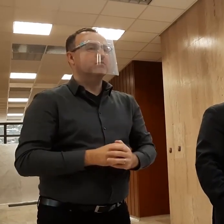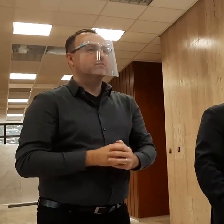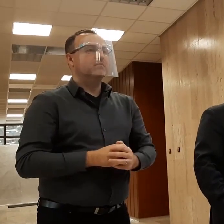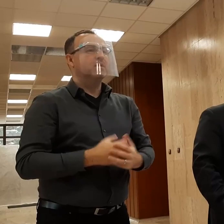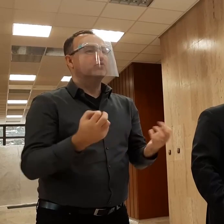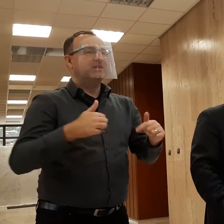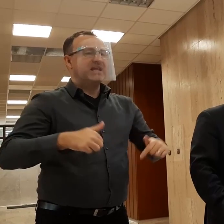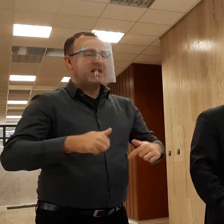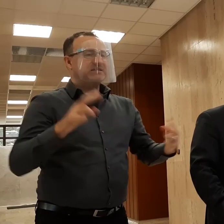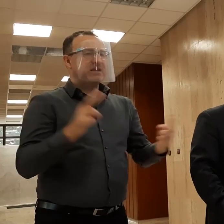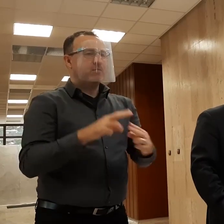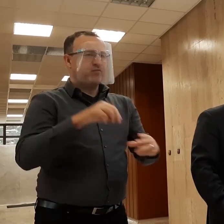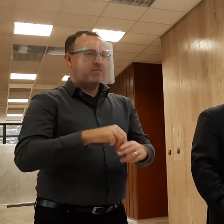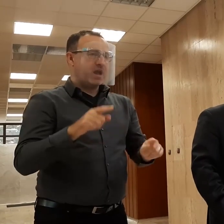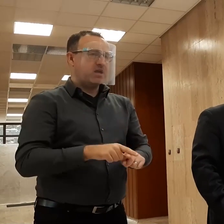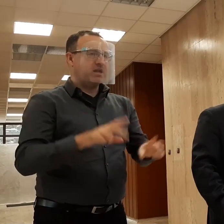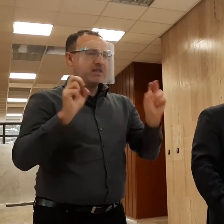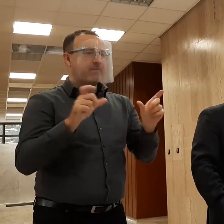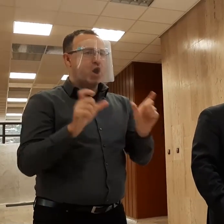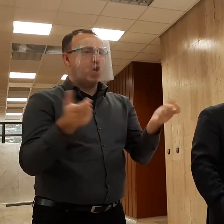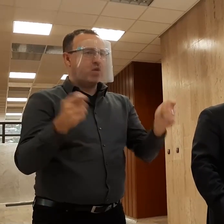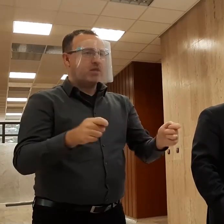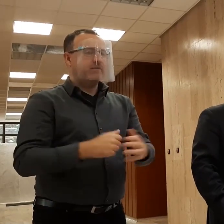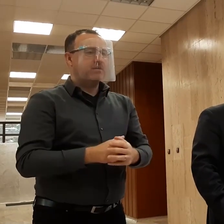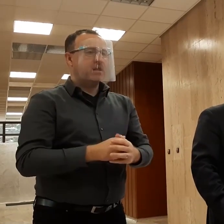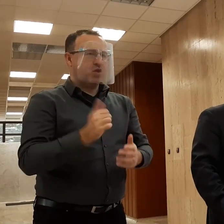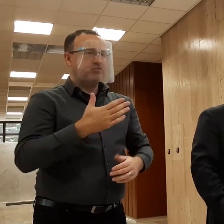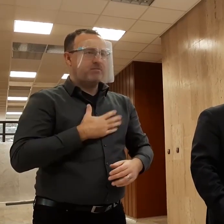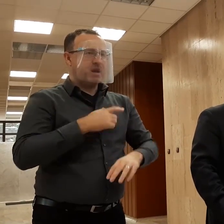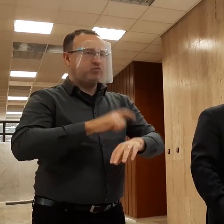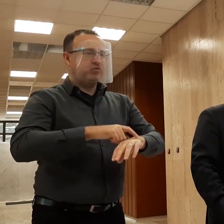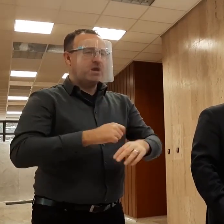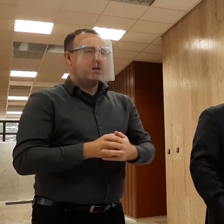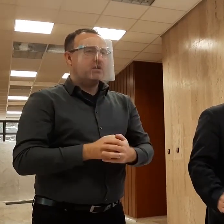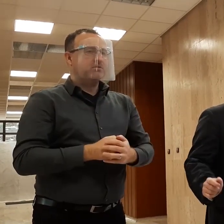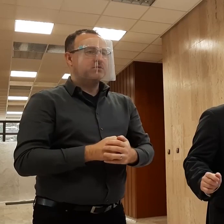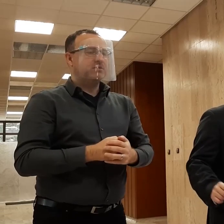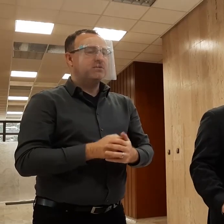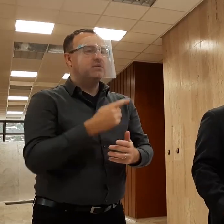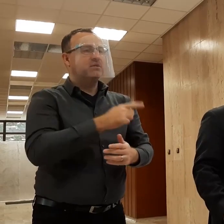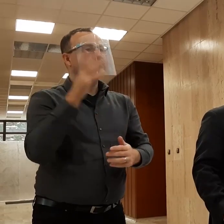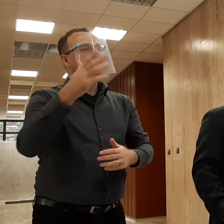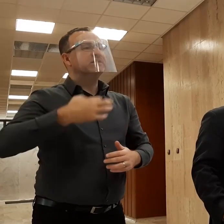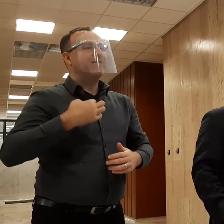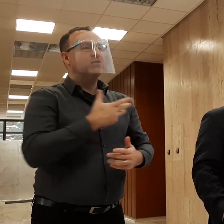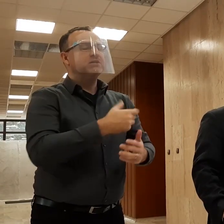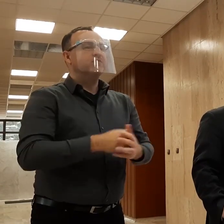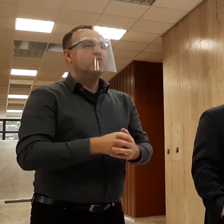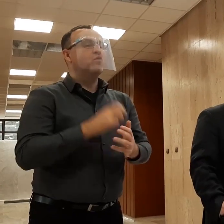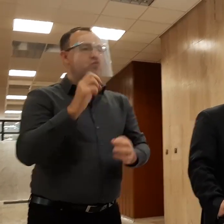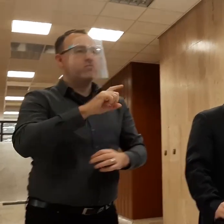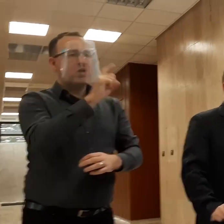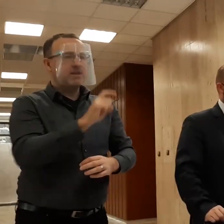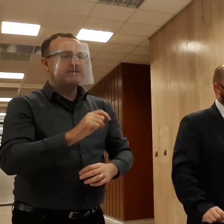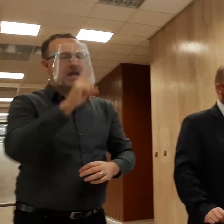sa tie stretávame sa. Máme teda čas ešte si nechať vlastne čas na to, keď máme už kladovúce zdravotníctvo? Dobrá otázka, z adresa. Treba sa